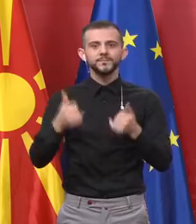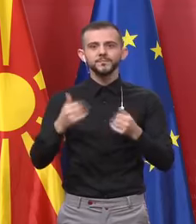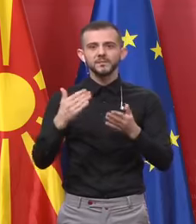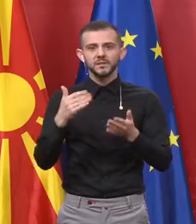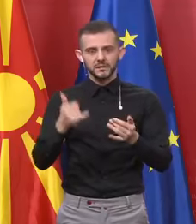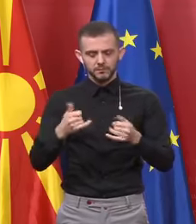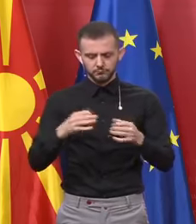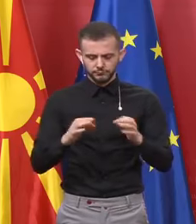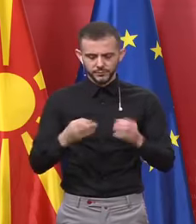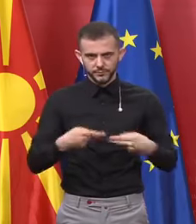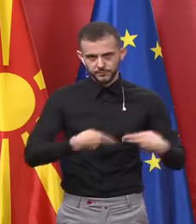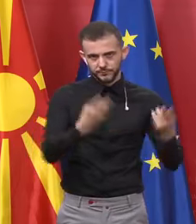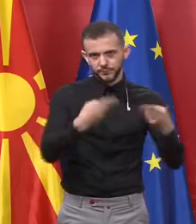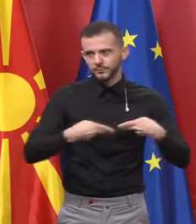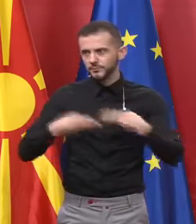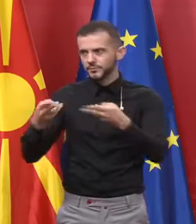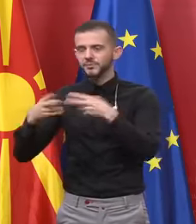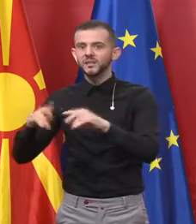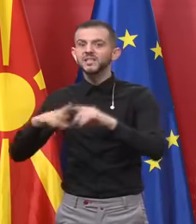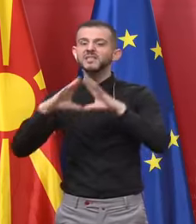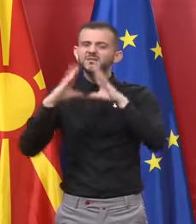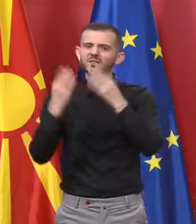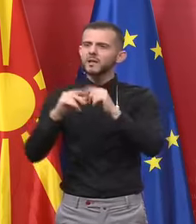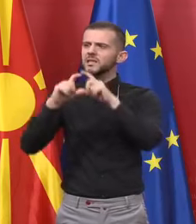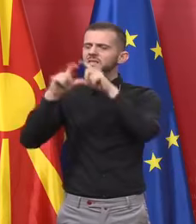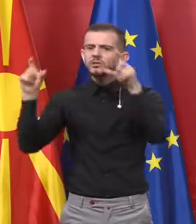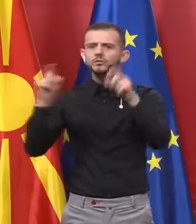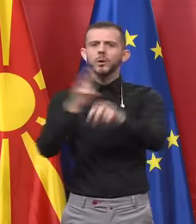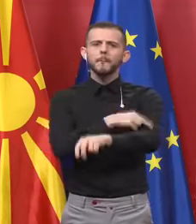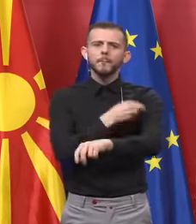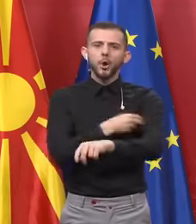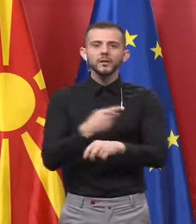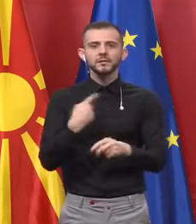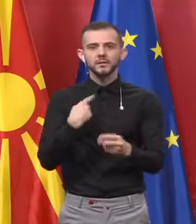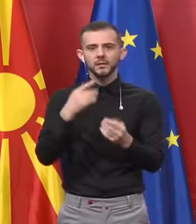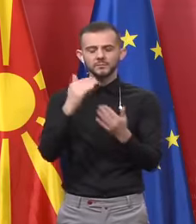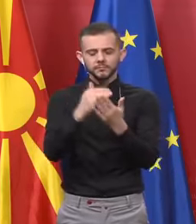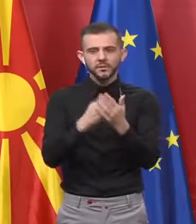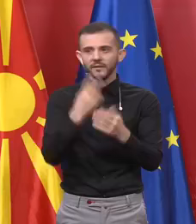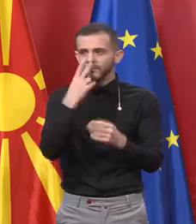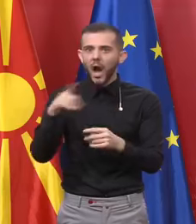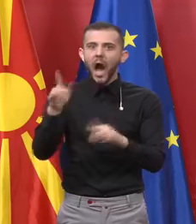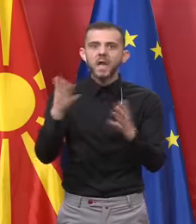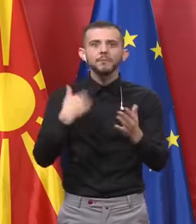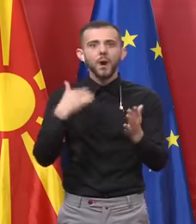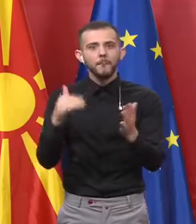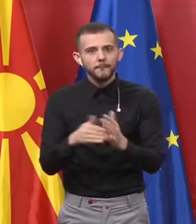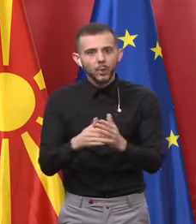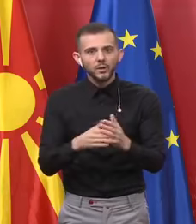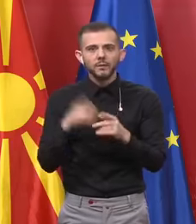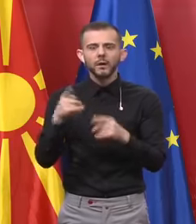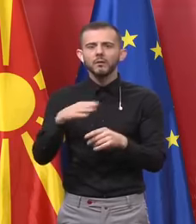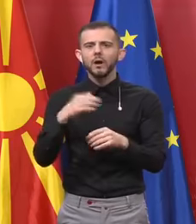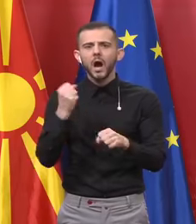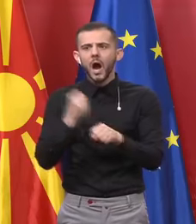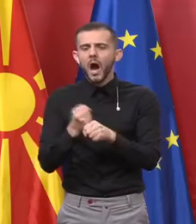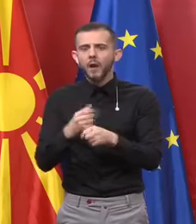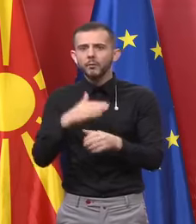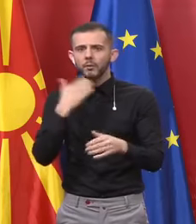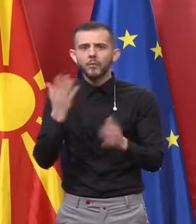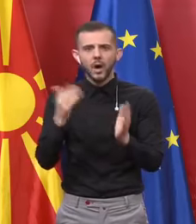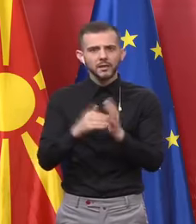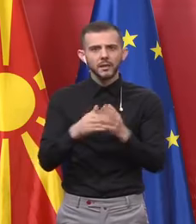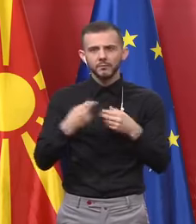по сите установи согласно распоредот, согласно потребата и согласно интензитетот на употреба,